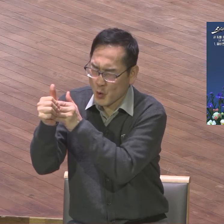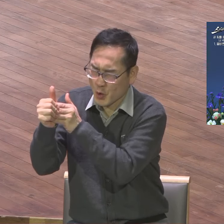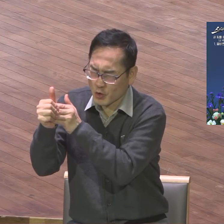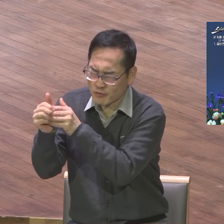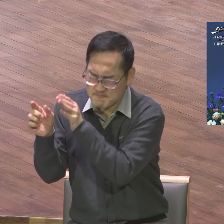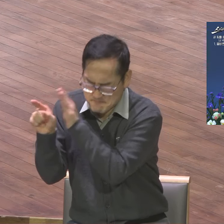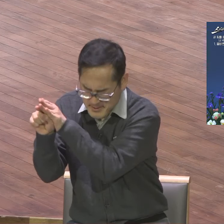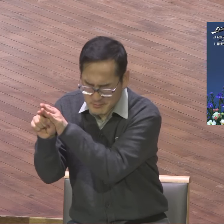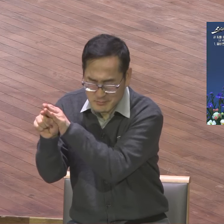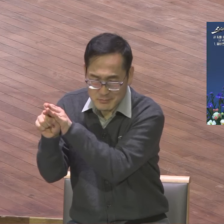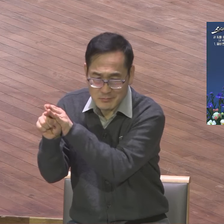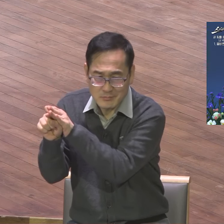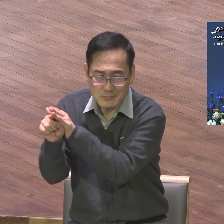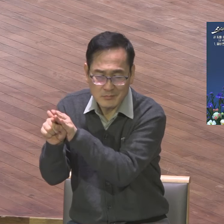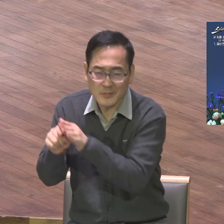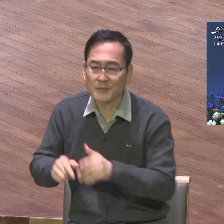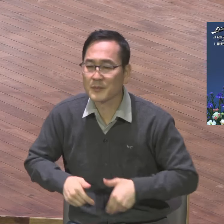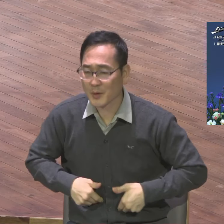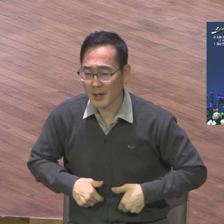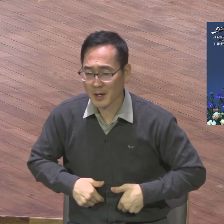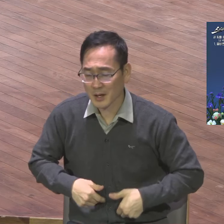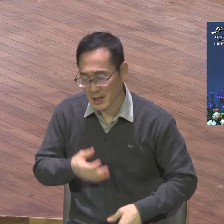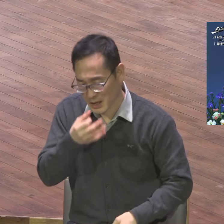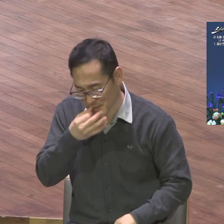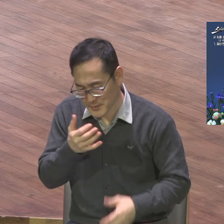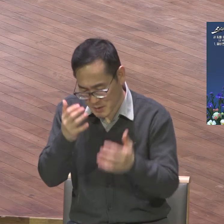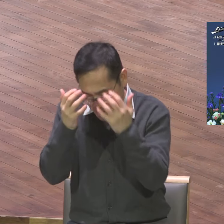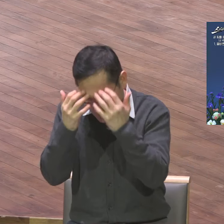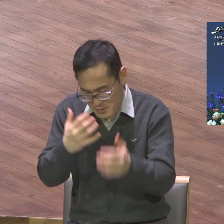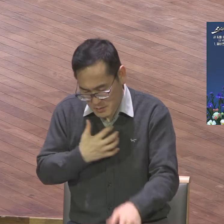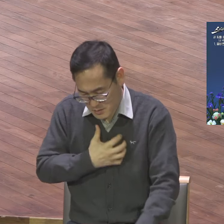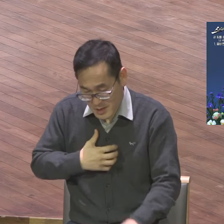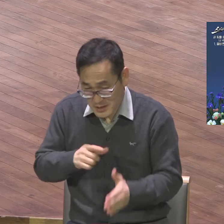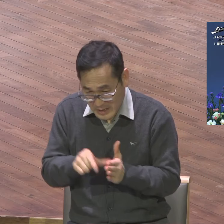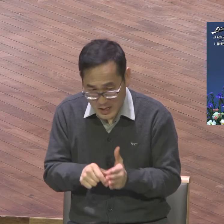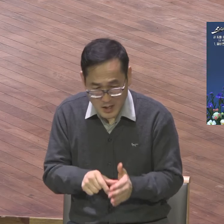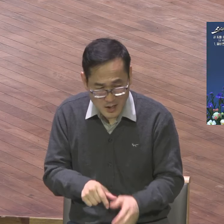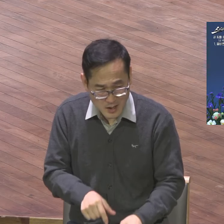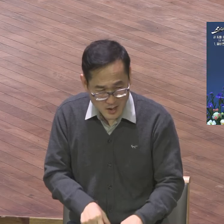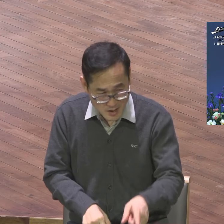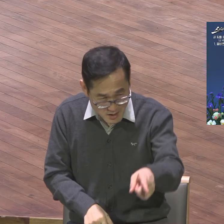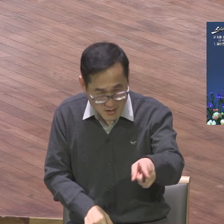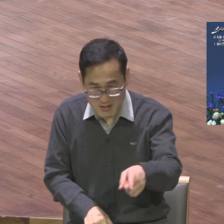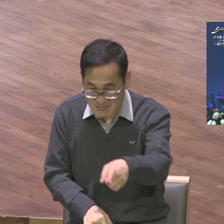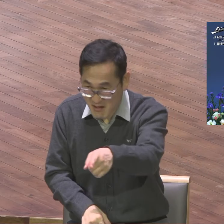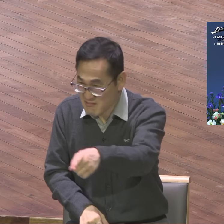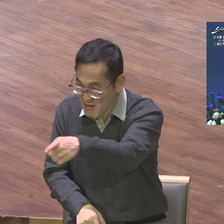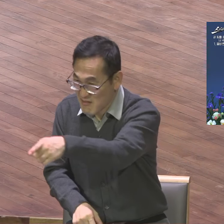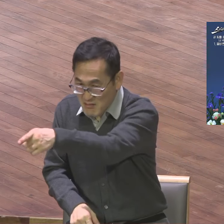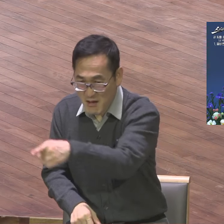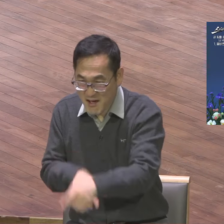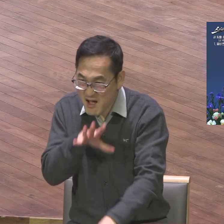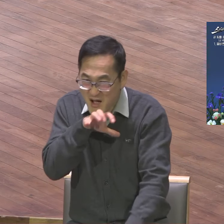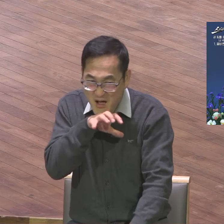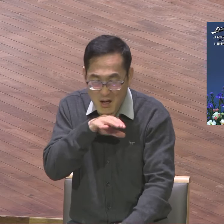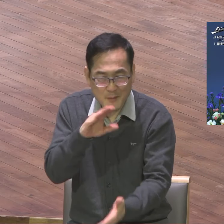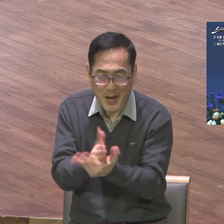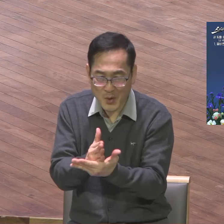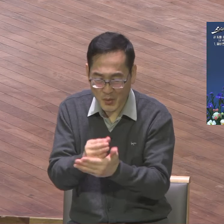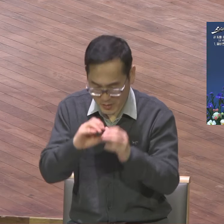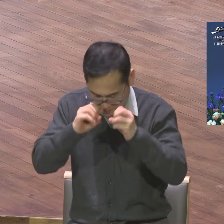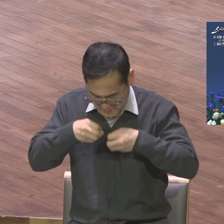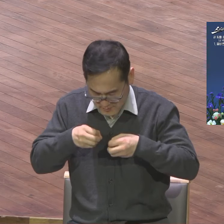이럴 때 힘들 때 어려울 때일수록 이 사람 저 사람 때문에 평가 그렇게 변명하지 말고